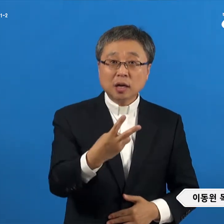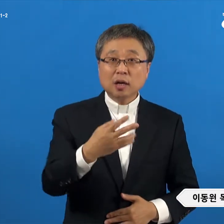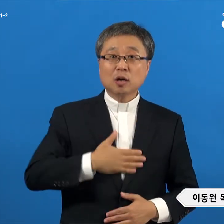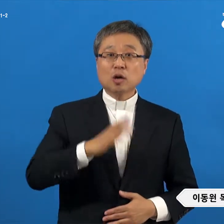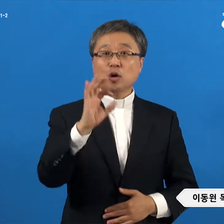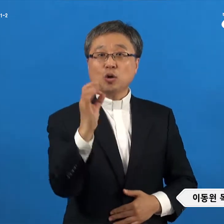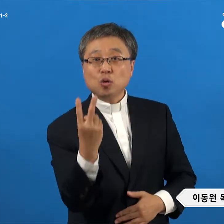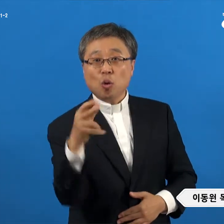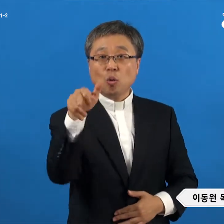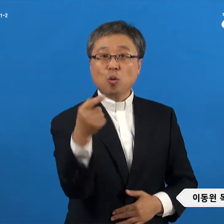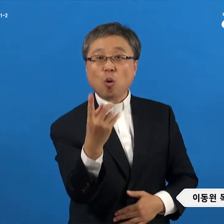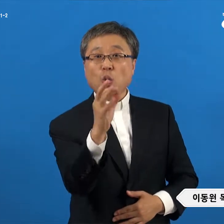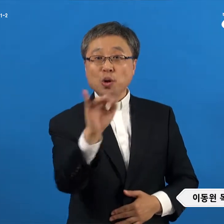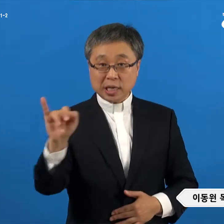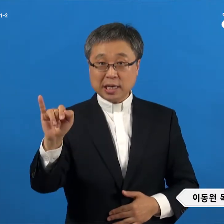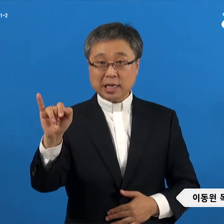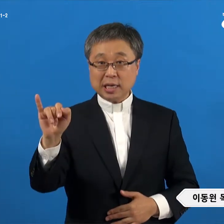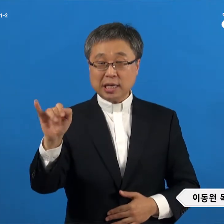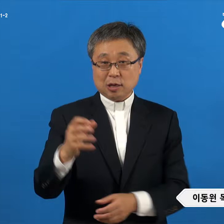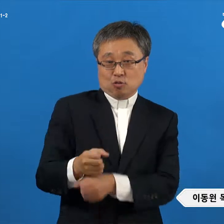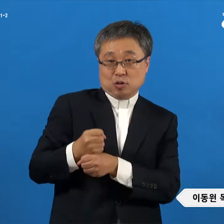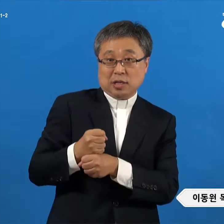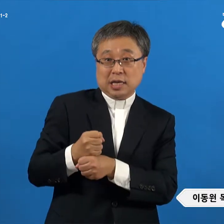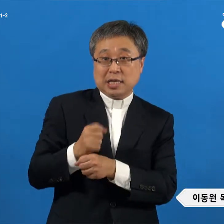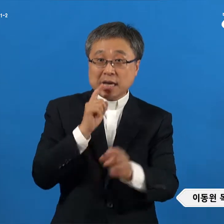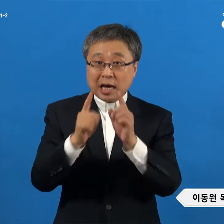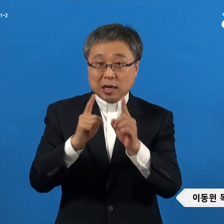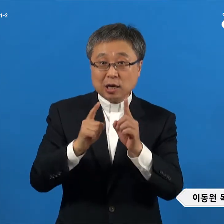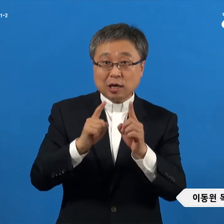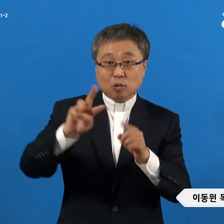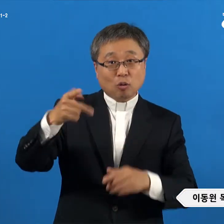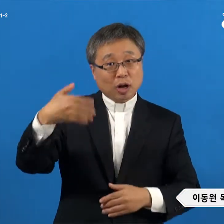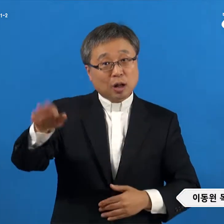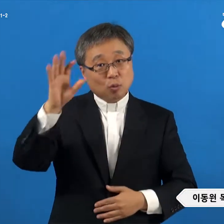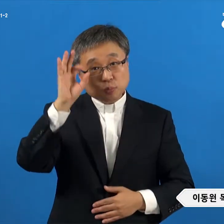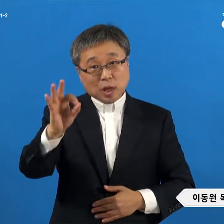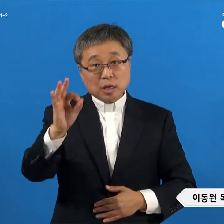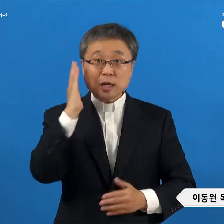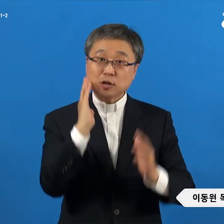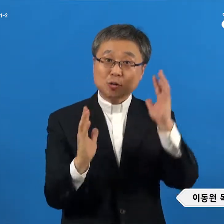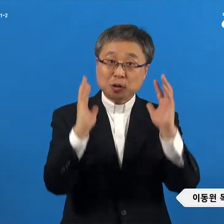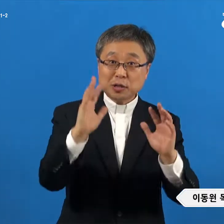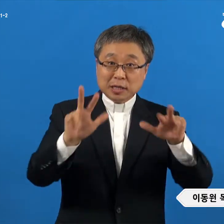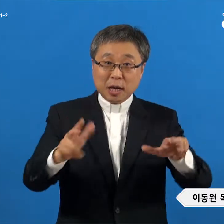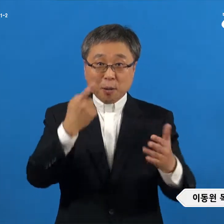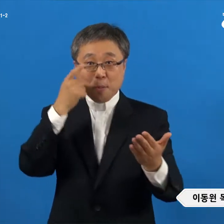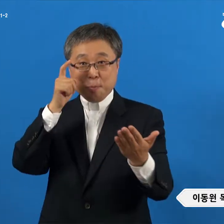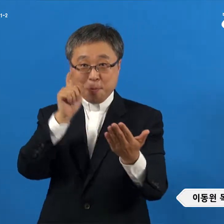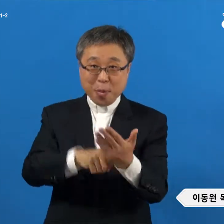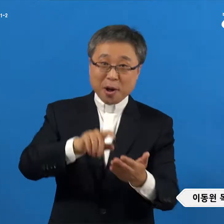이야기로 돌아가도록 하겠습니다. 자, 그가 이 정글에서 이제 발견이 되어요. 그리고 비로소